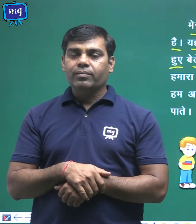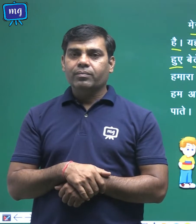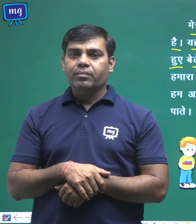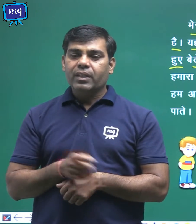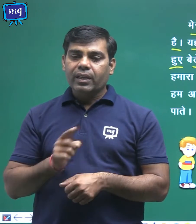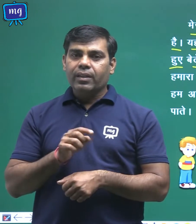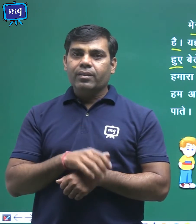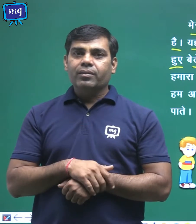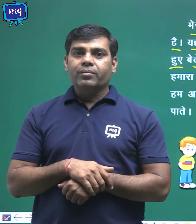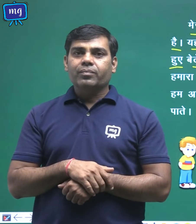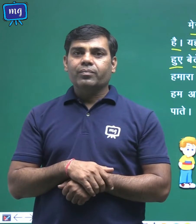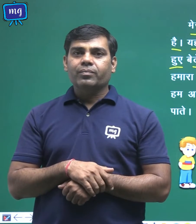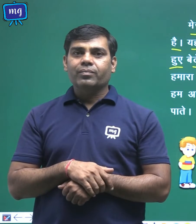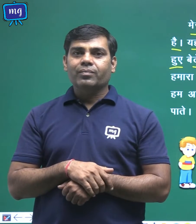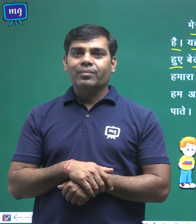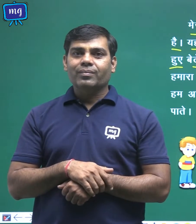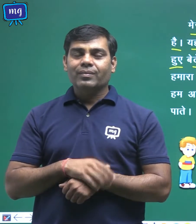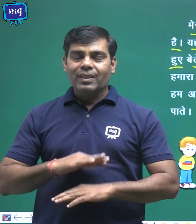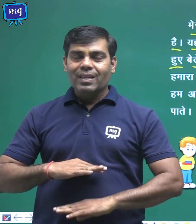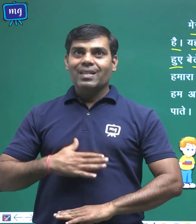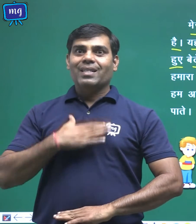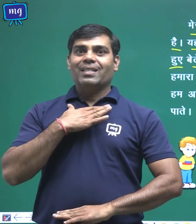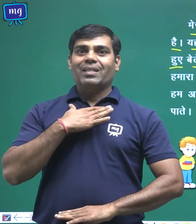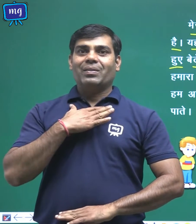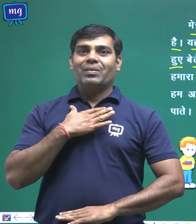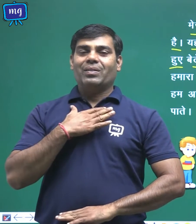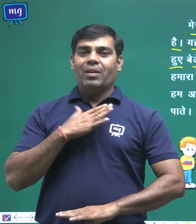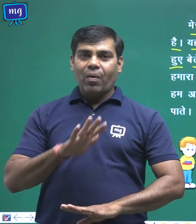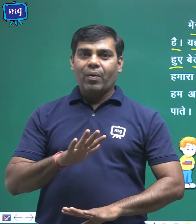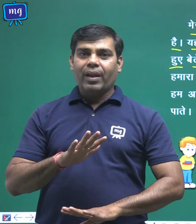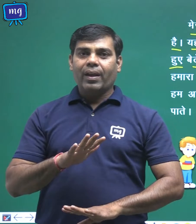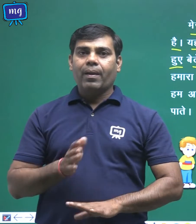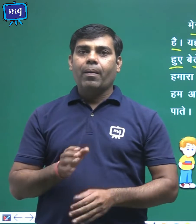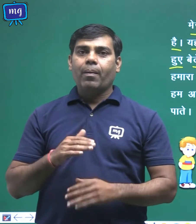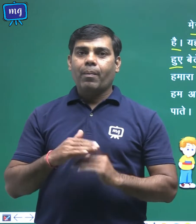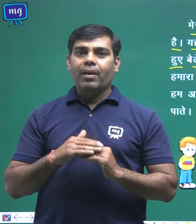कि संतुष्ट होने पर